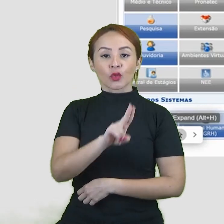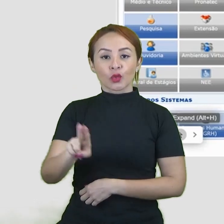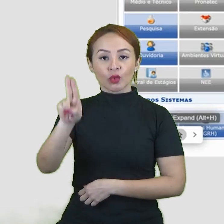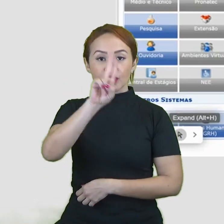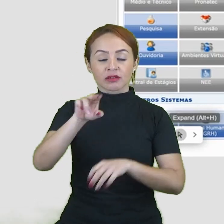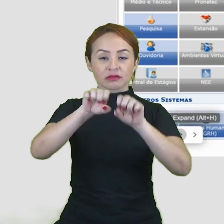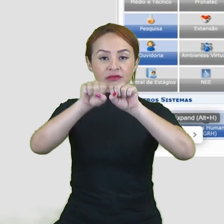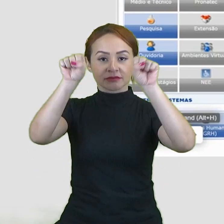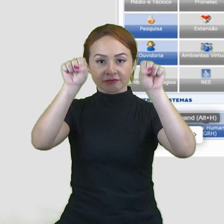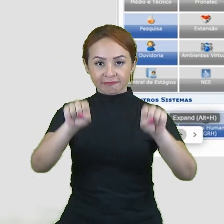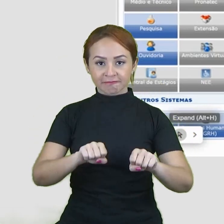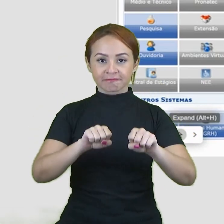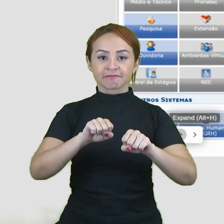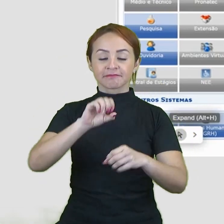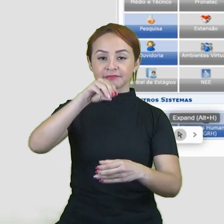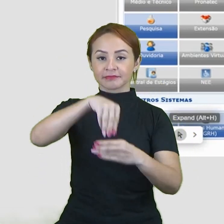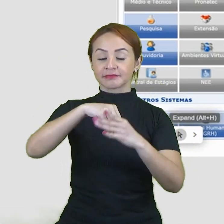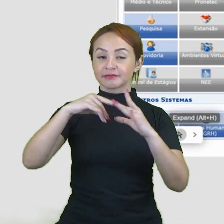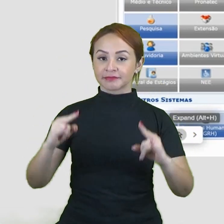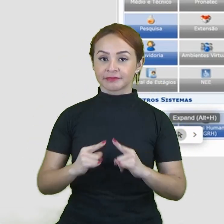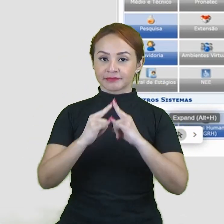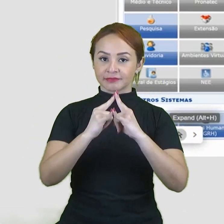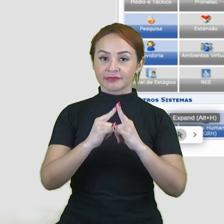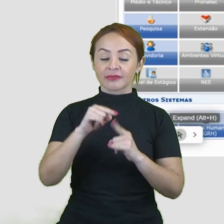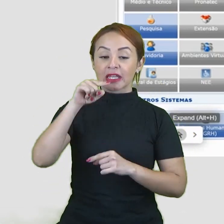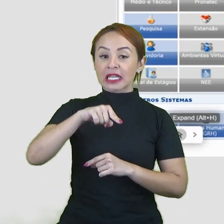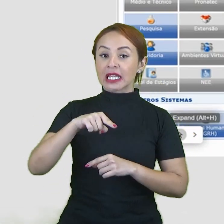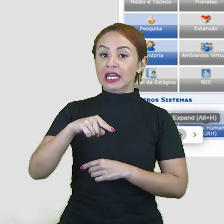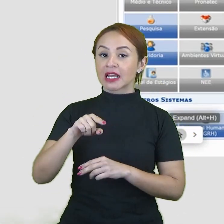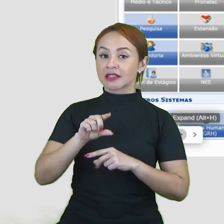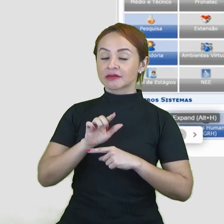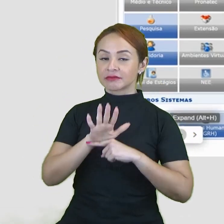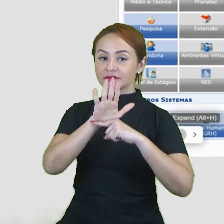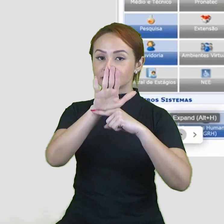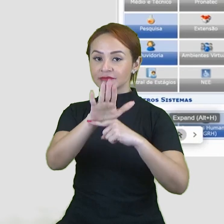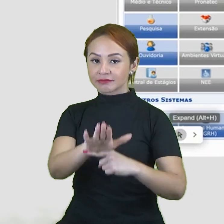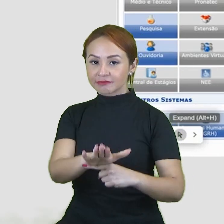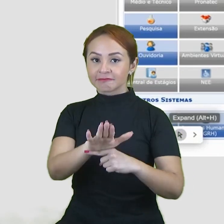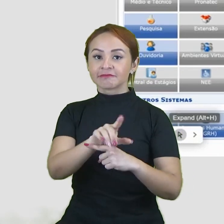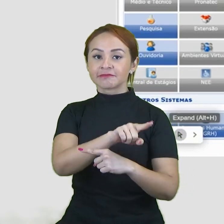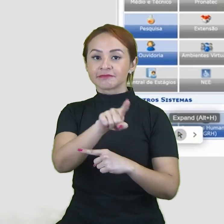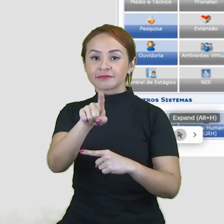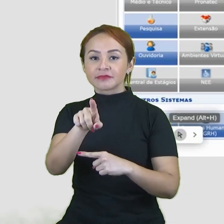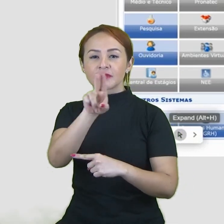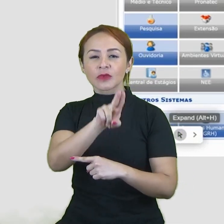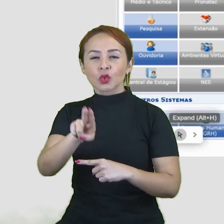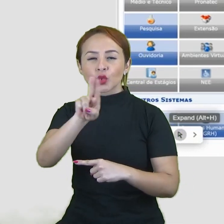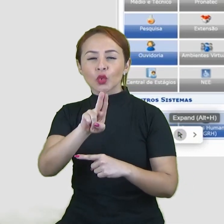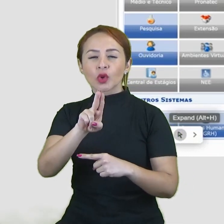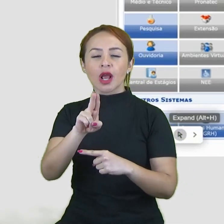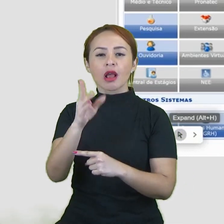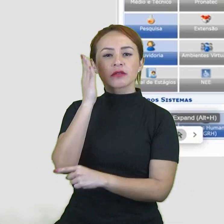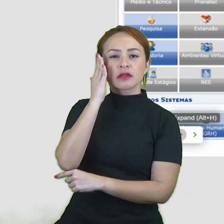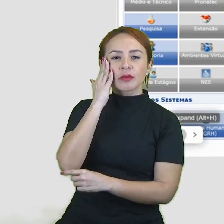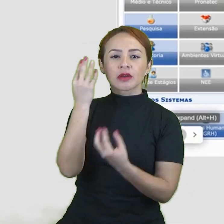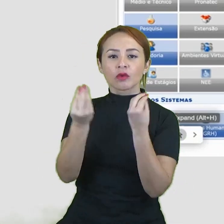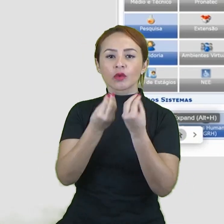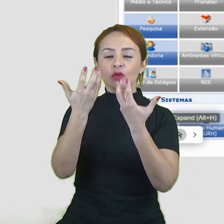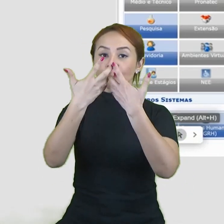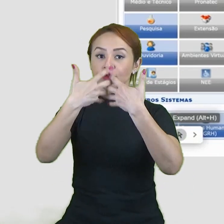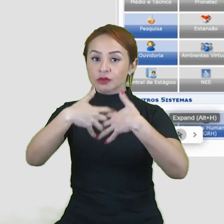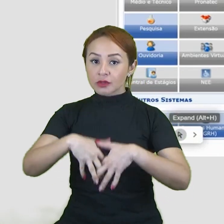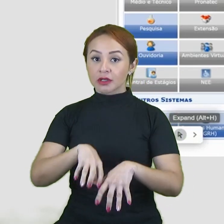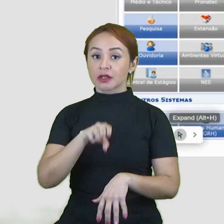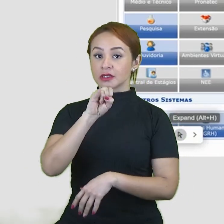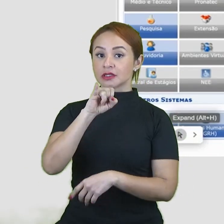institucional. Então, esse vídeo é para mostrar como que vai funcionar, e caso você tenha alguma